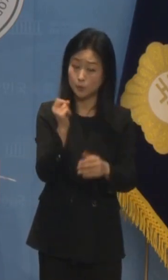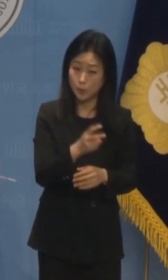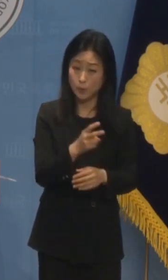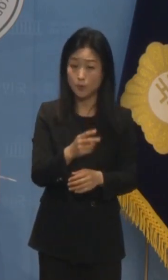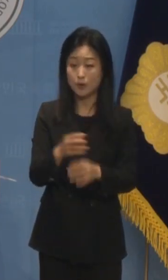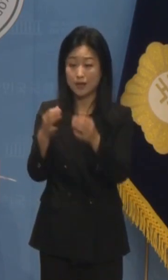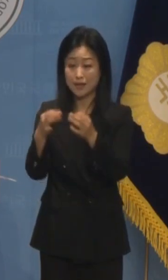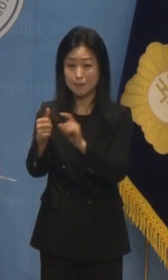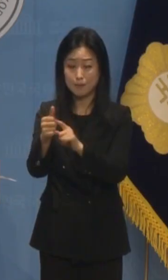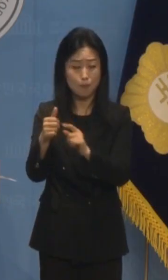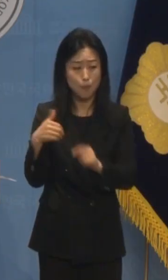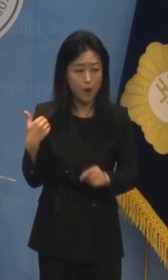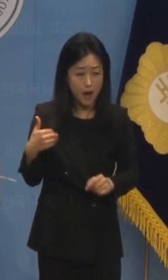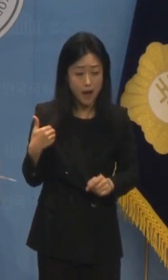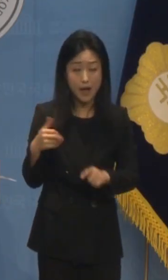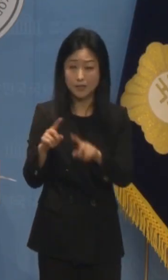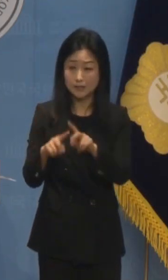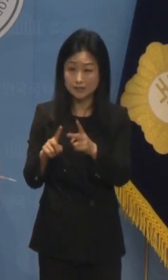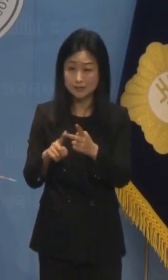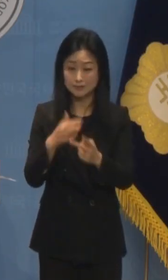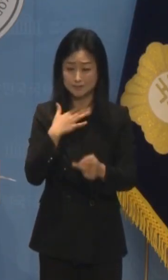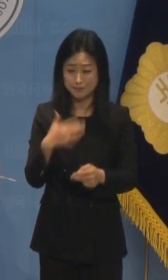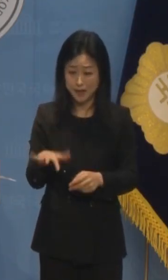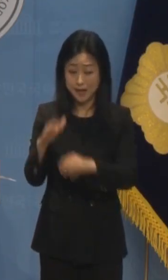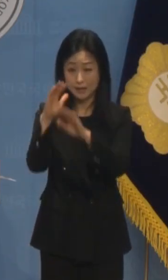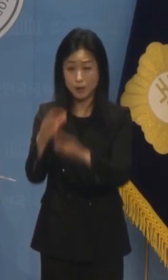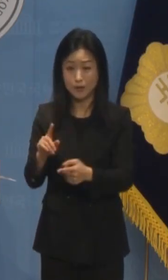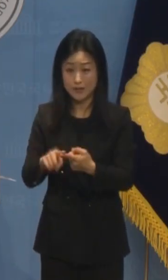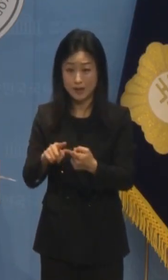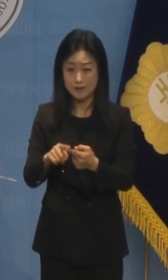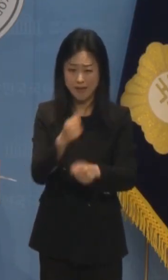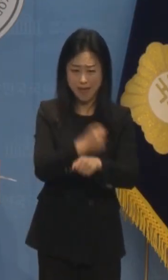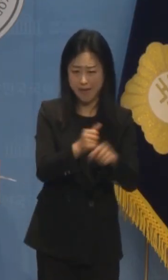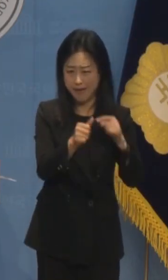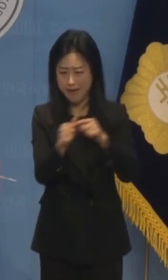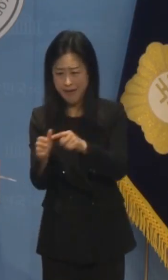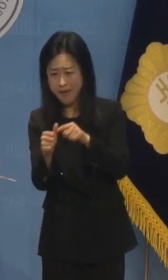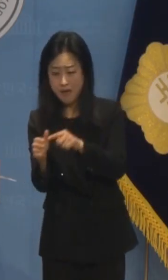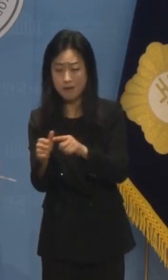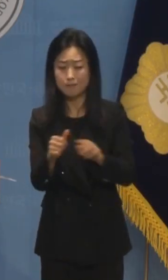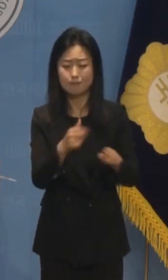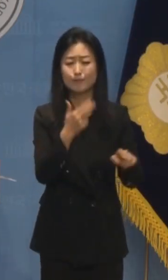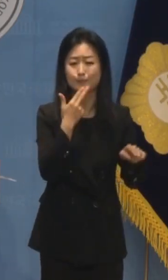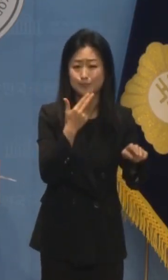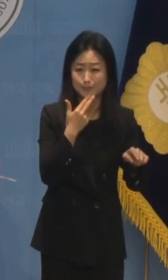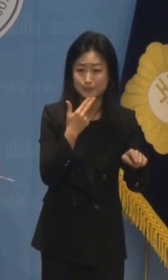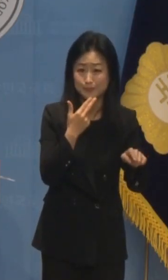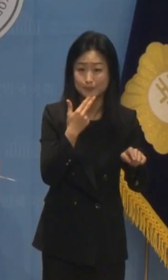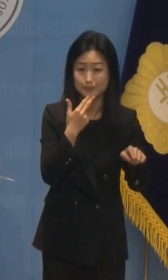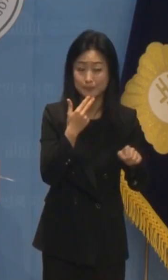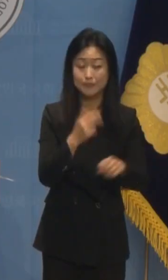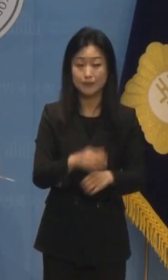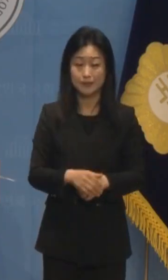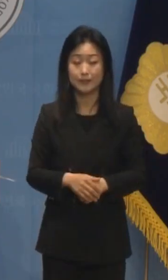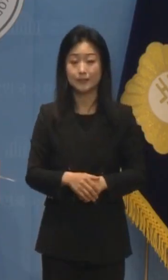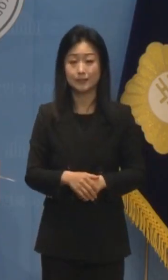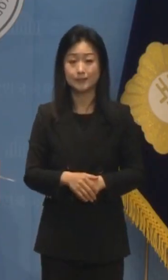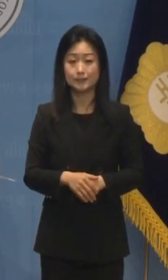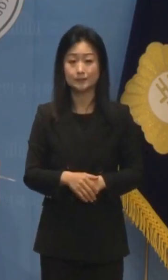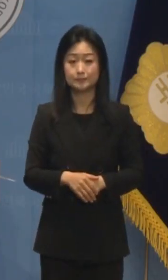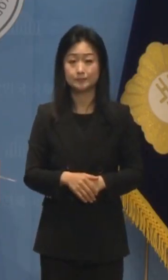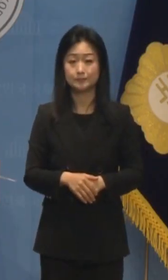김진성 씨가 모른다고 하거나 부인하는 내용에 대해 증언을 요청하지 않았다고 무죄 이유를